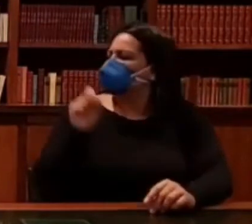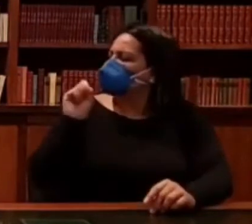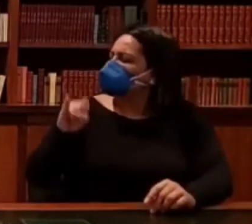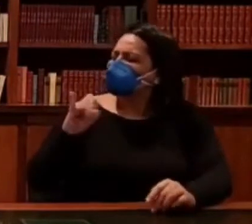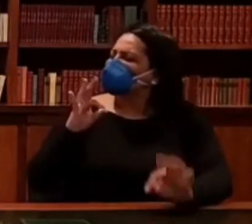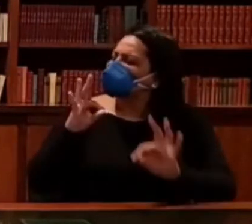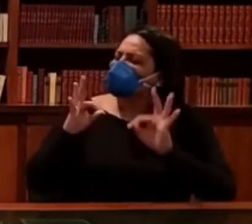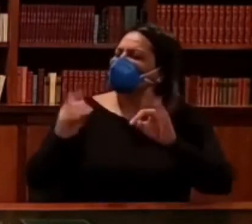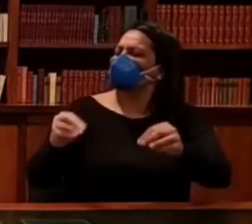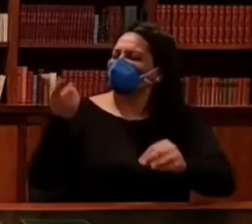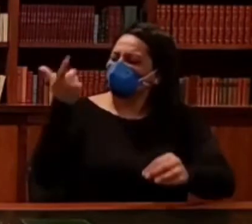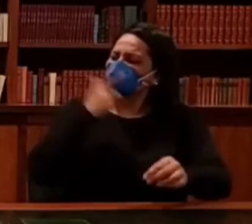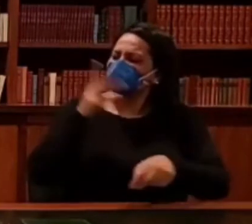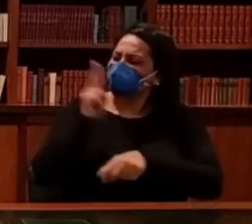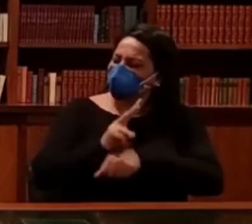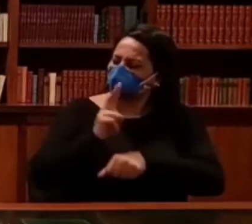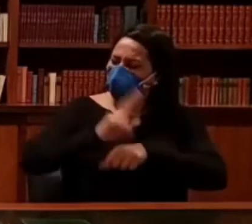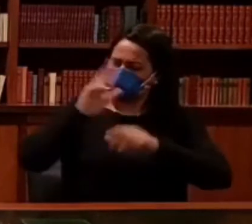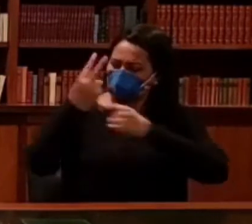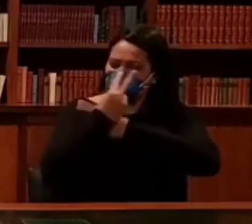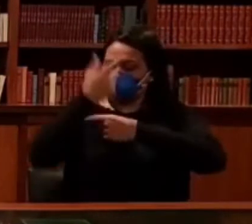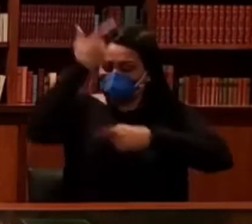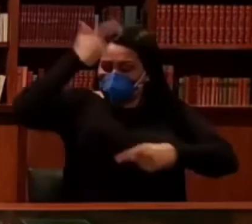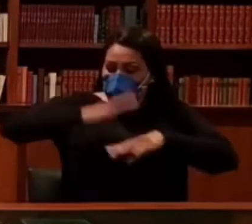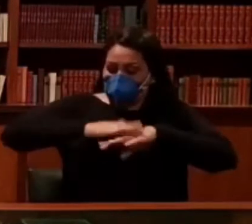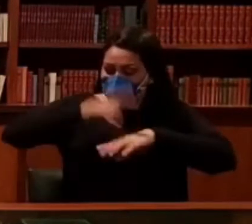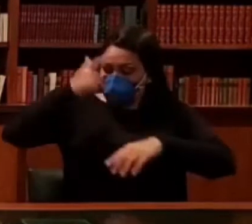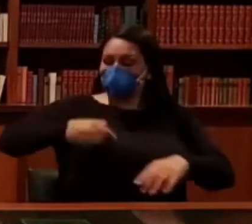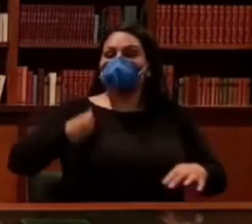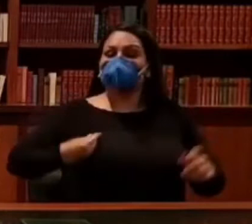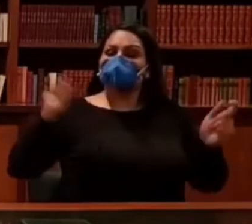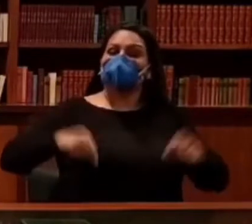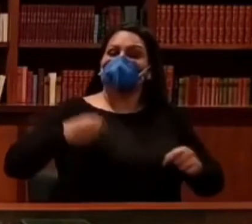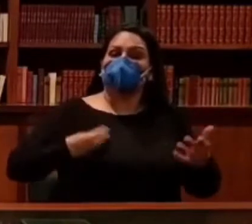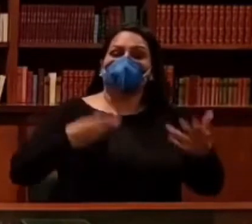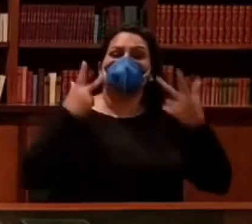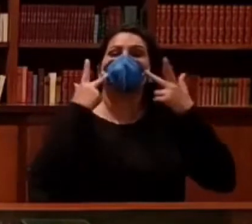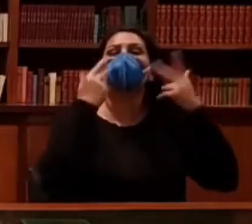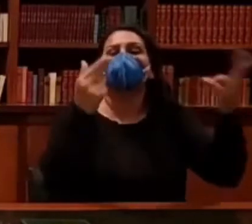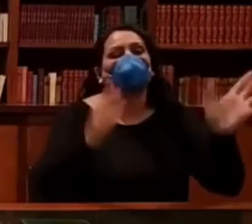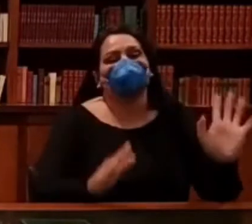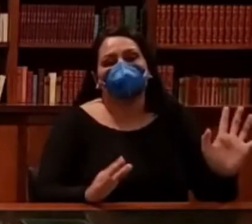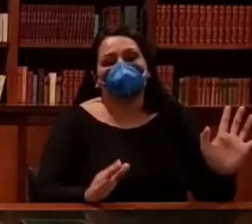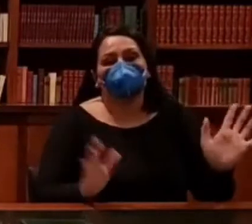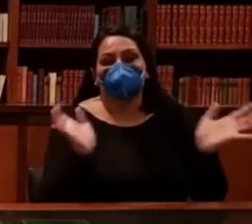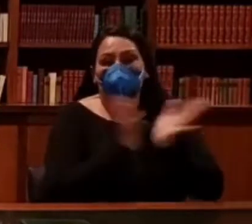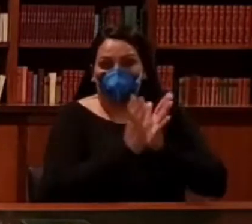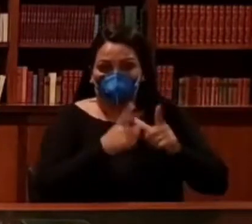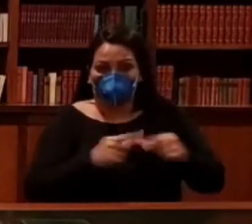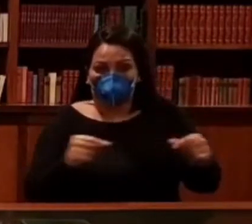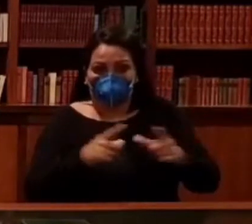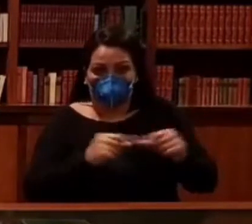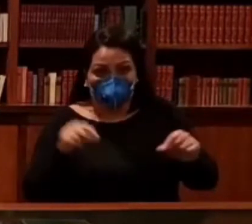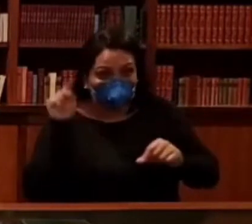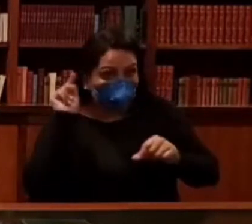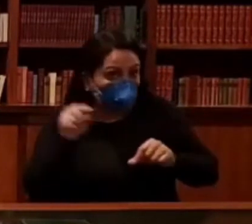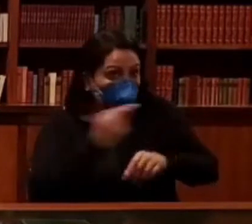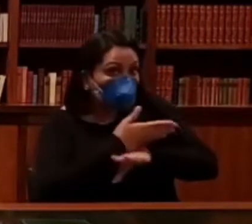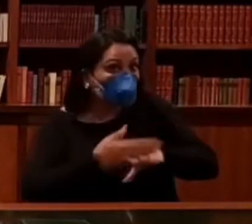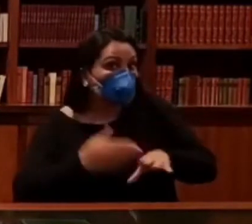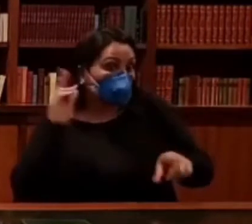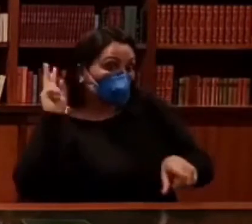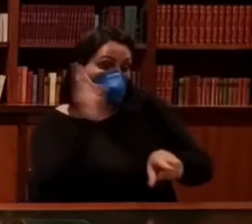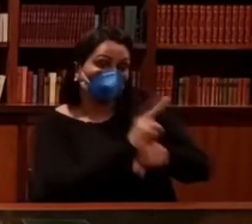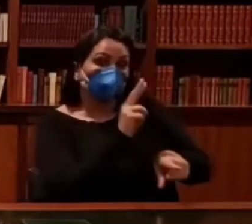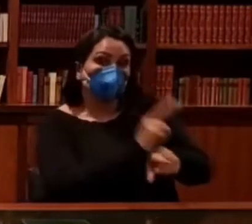tomar um cuidado especial consigo próprio, dá para levar a vida com normalidade. Isso. Os japoneses cuidam muito dos idosos, né, presidente? Lá